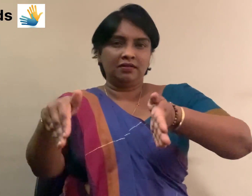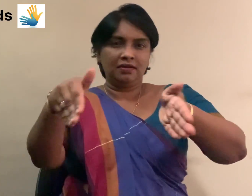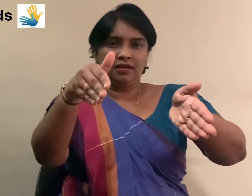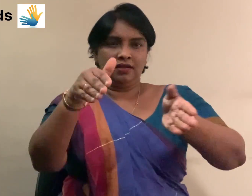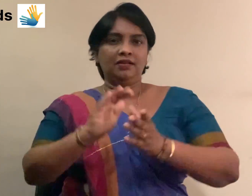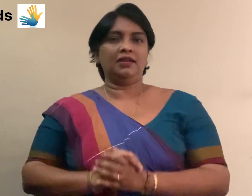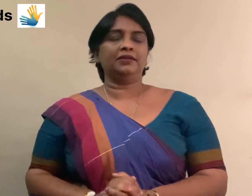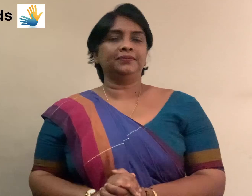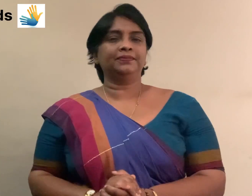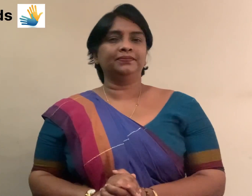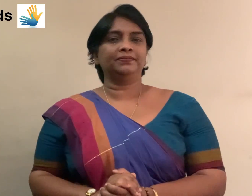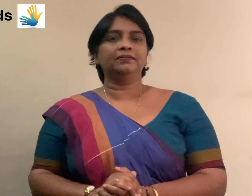ගංගා.